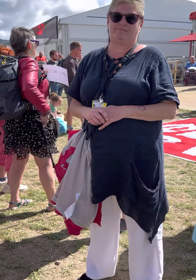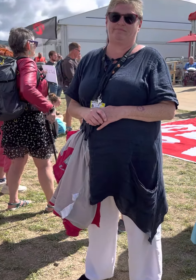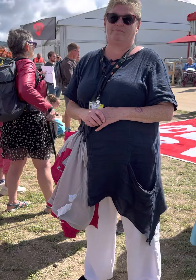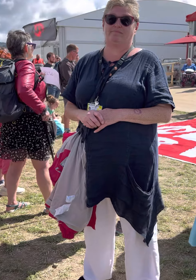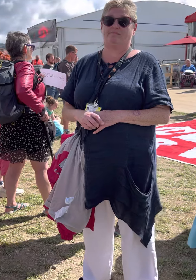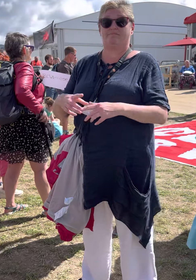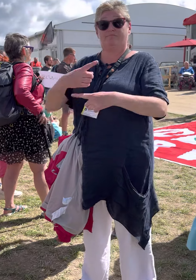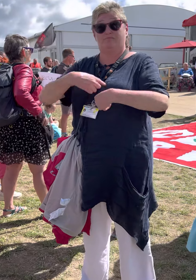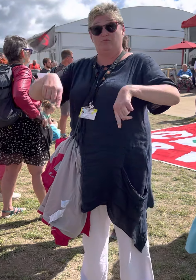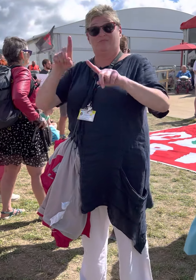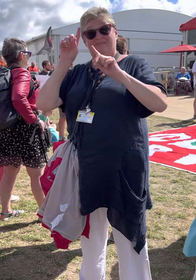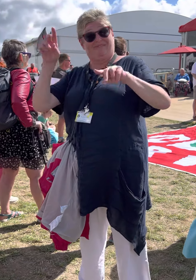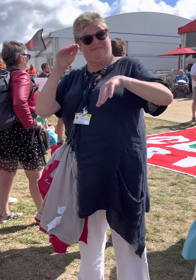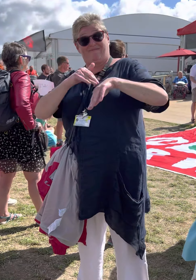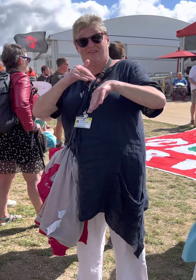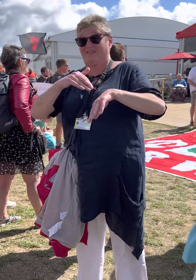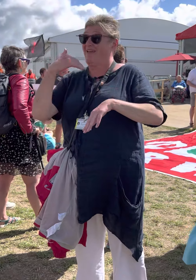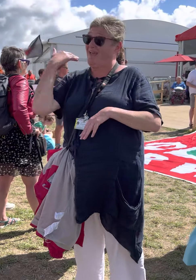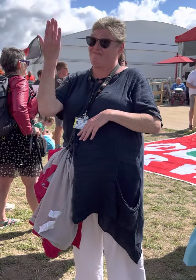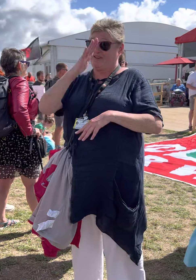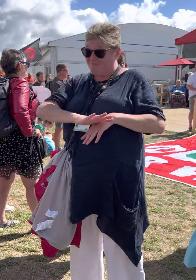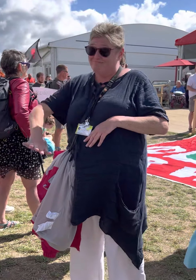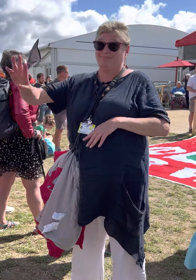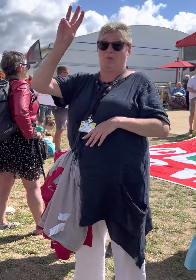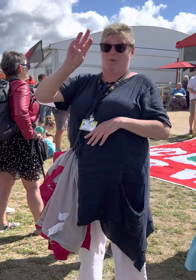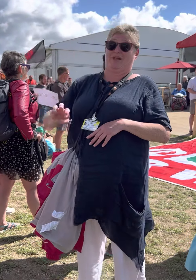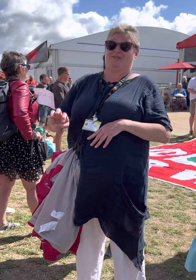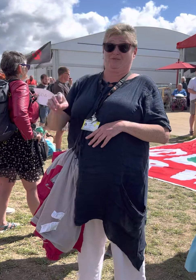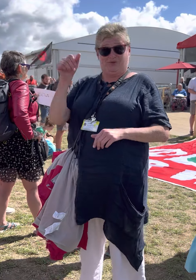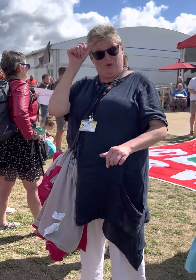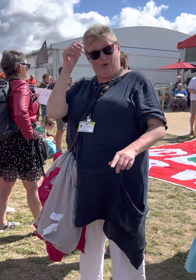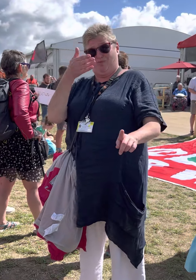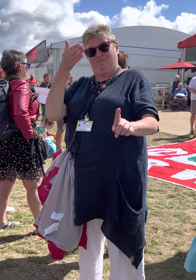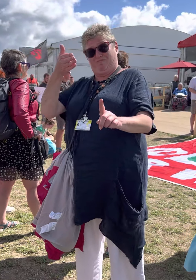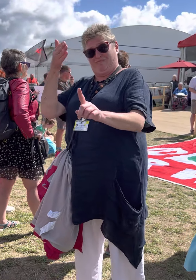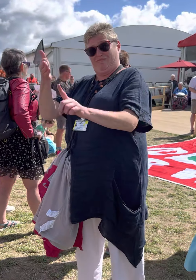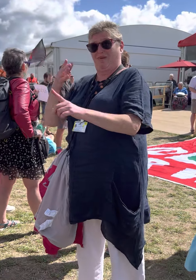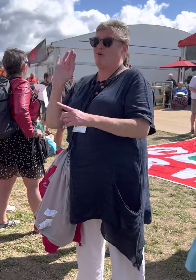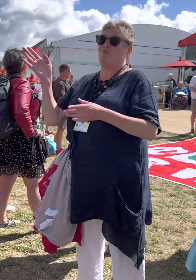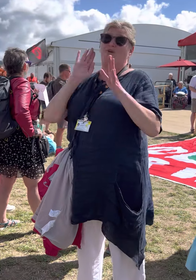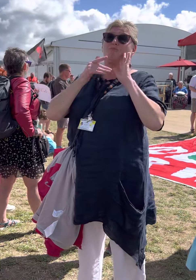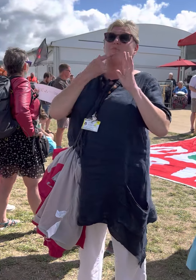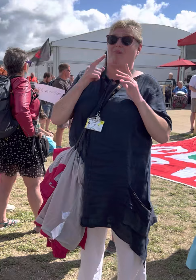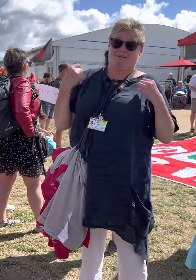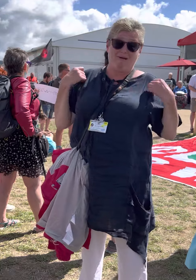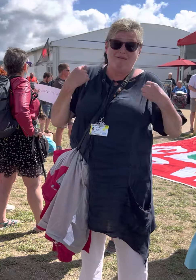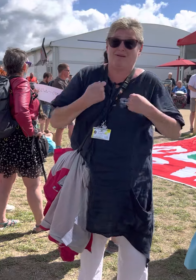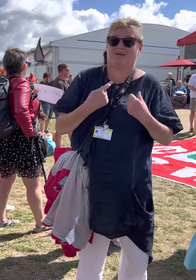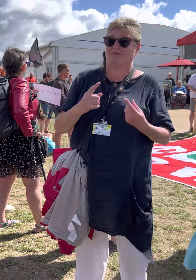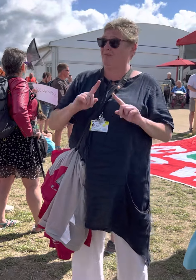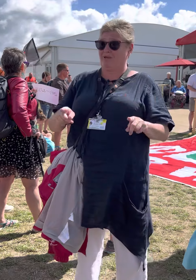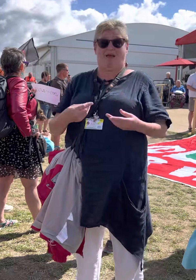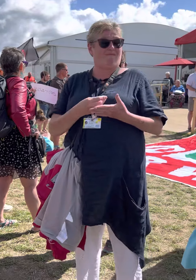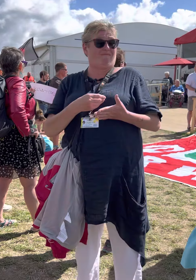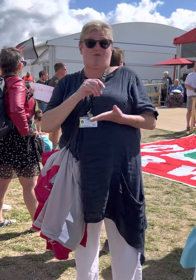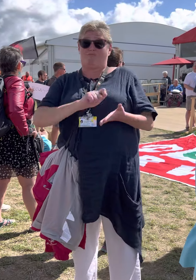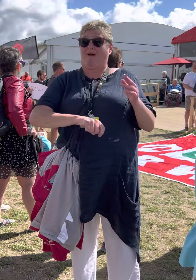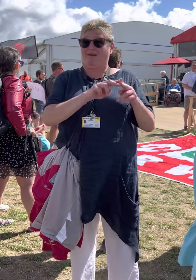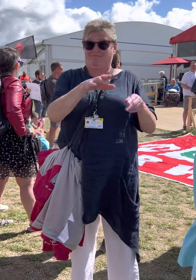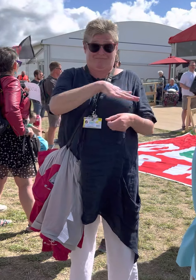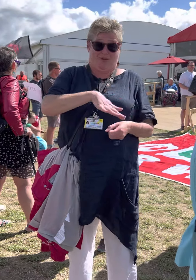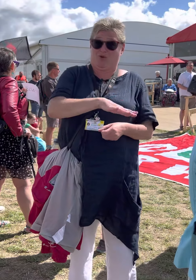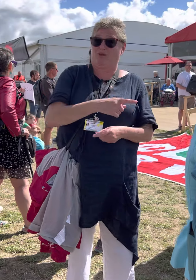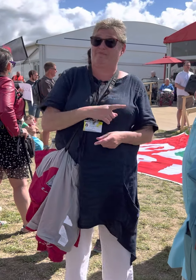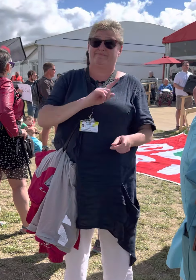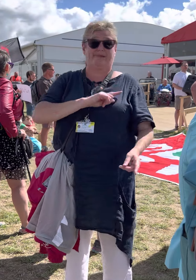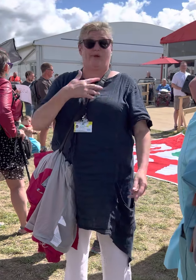A dyn ni'n gweld effeithio hynny ym mhob ran o'r wlad, fel dych chi'n gwybod. O'r bobl ifanc yng Ngheredigion sydd ddim yn gallu fforddio tŷ yn eu tre